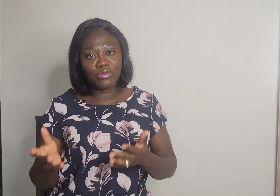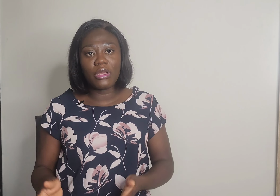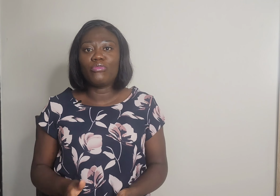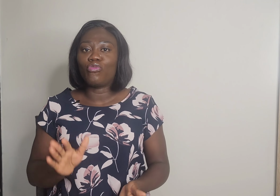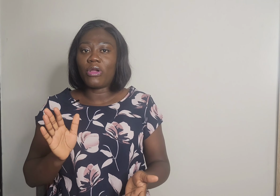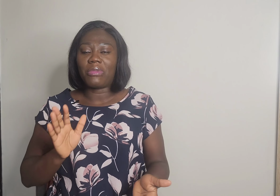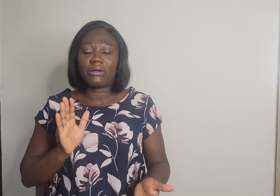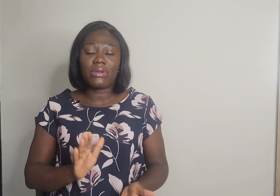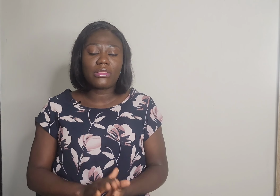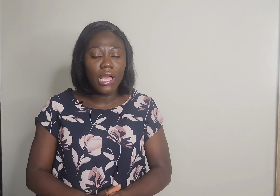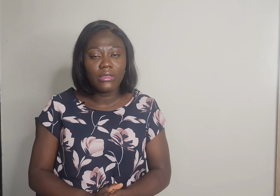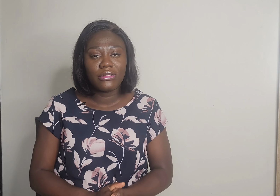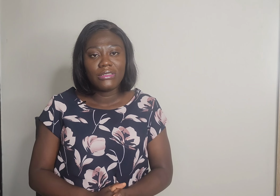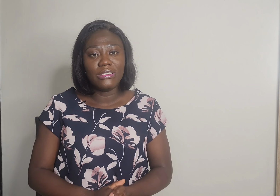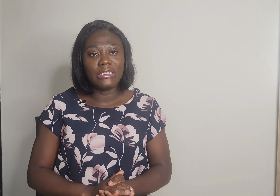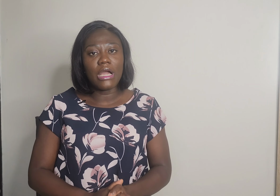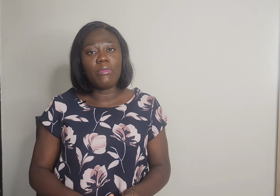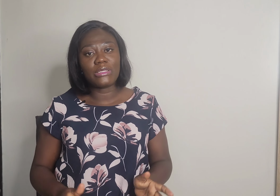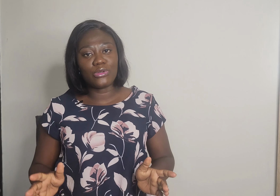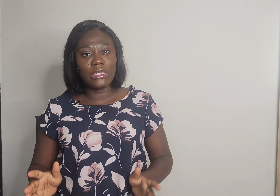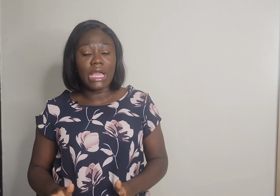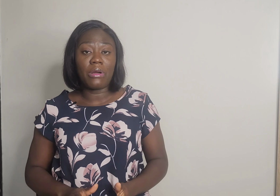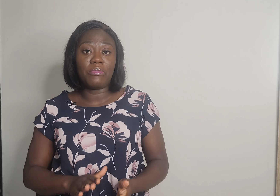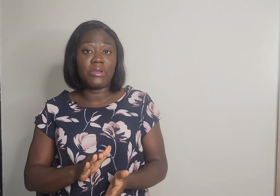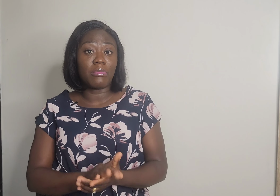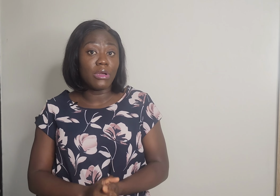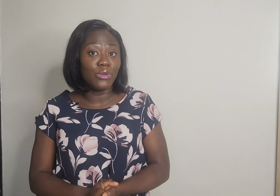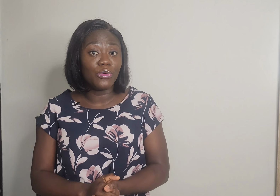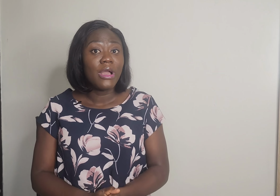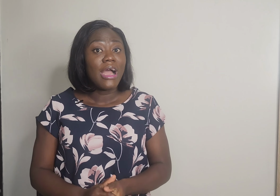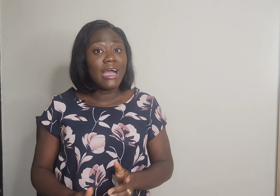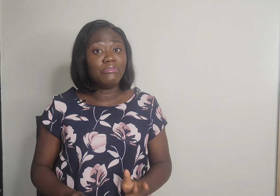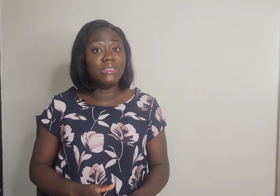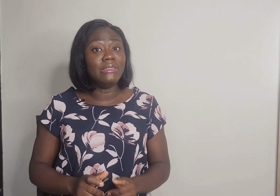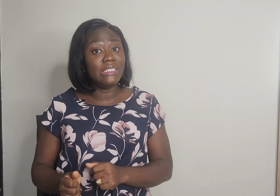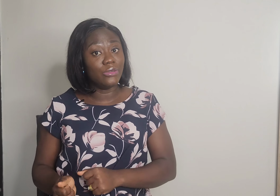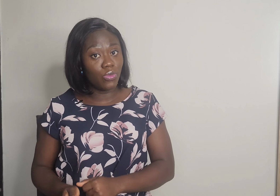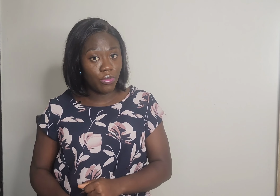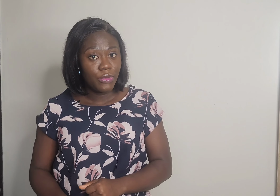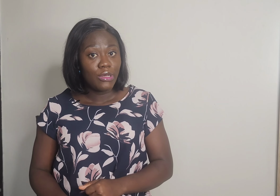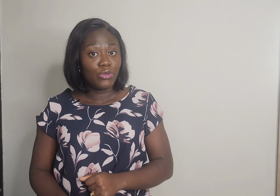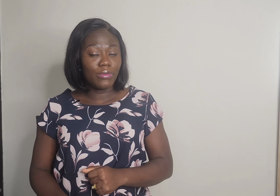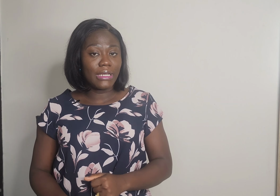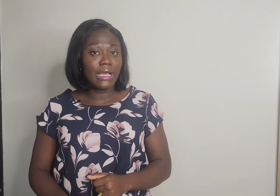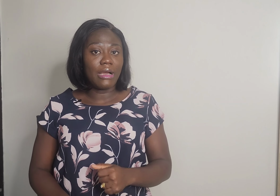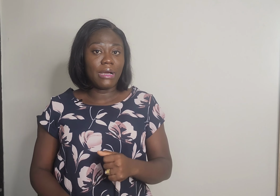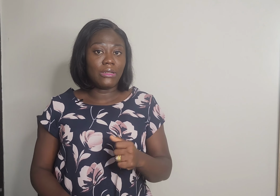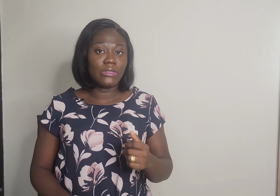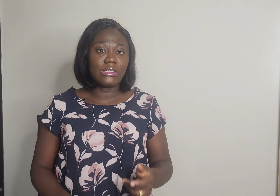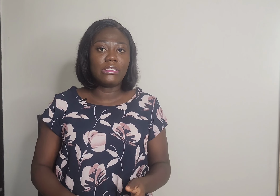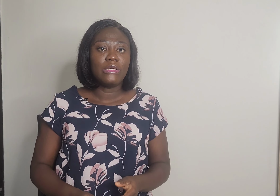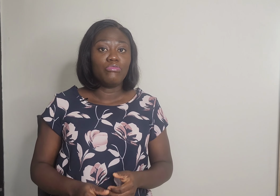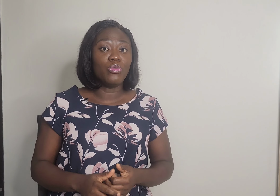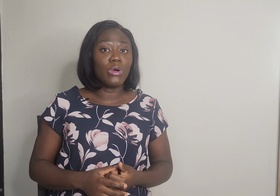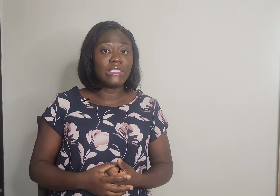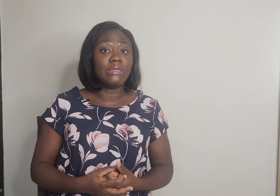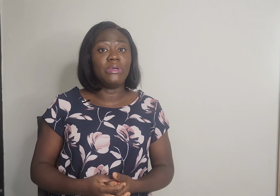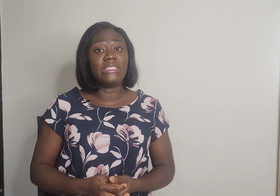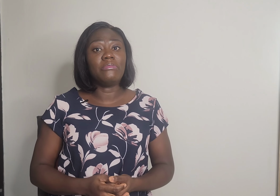dúpẹ́, gbogbo pátápátá ni a máa sọ lé. A máa bẹ̀rẹ̀ pẹ̀lú abídí wọn. Tó bá yá a máa lọ sí bí wọ́n bẹ́ẹ̀ ṣe máa